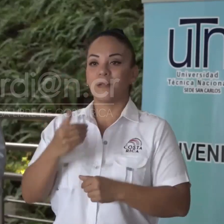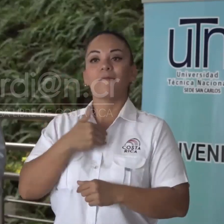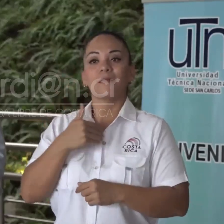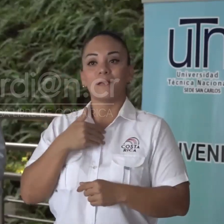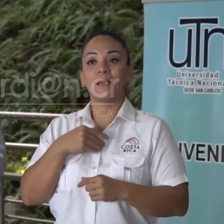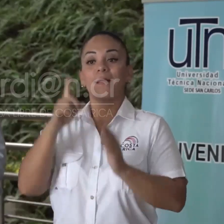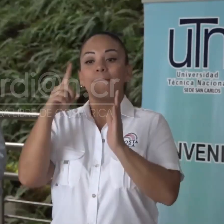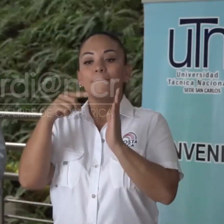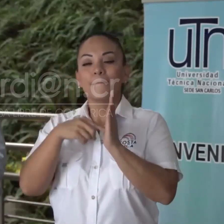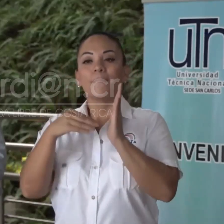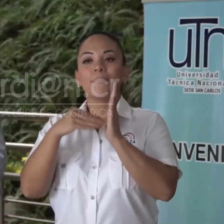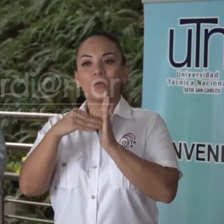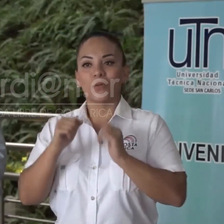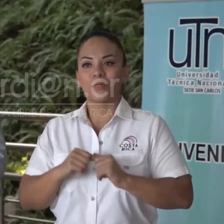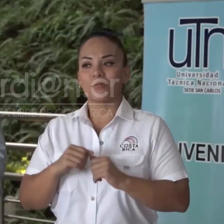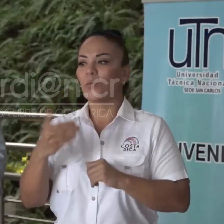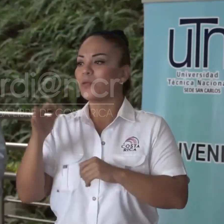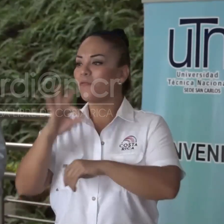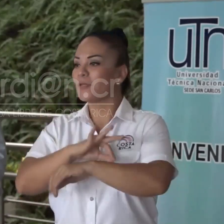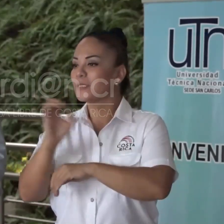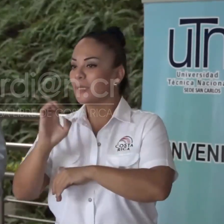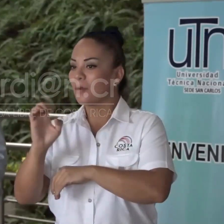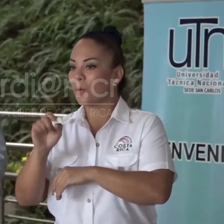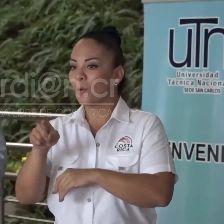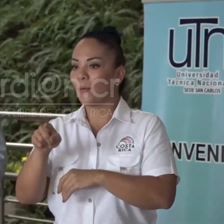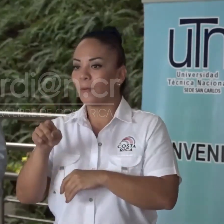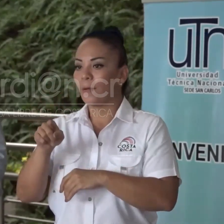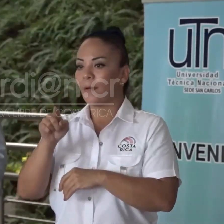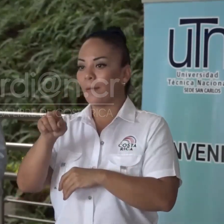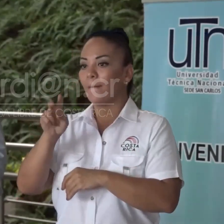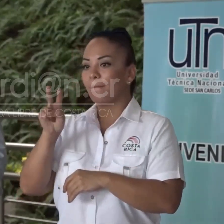los 1.000 millones, ¿qué fecha de enero es? ¿23 o